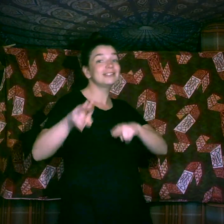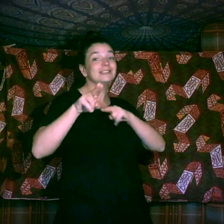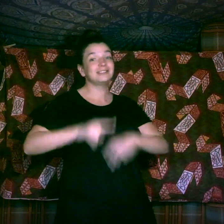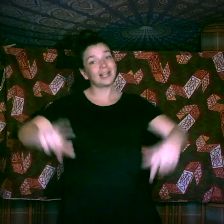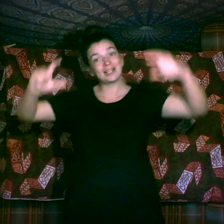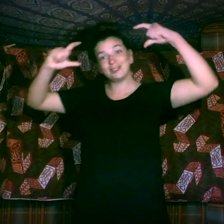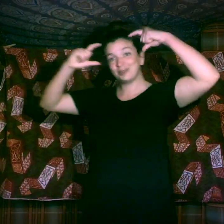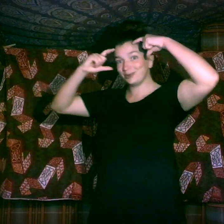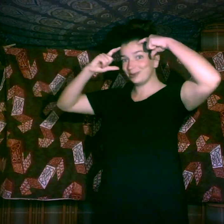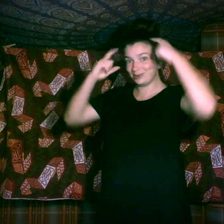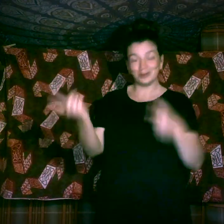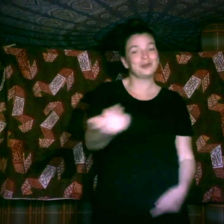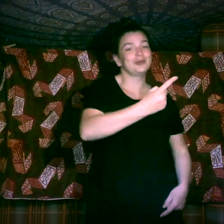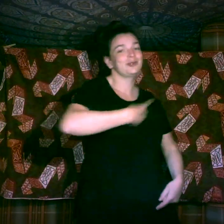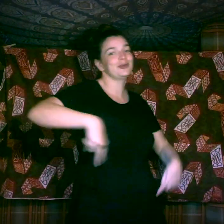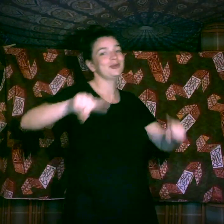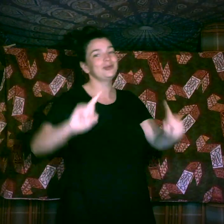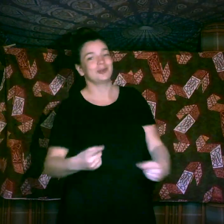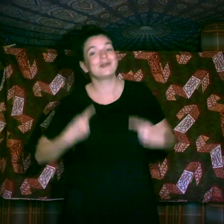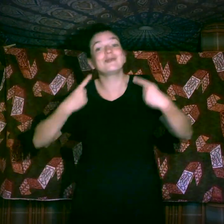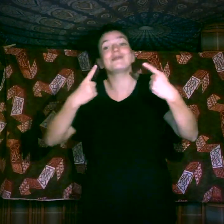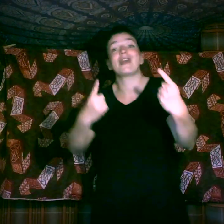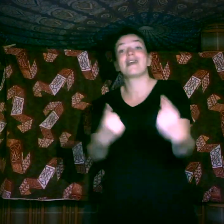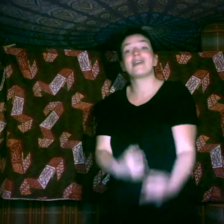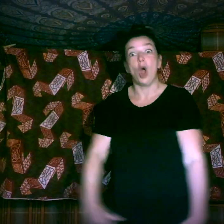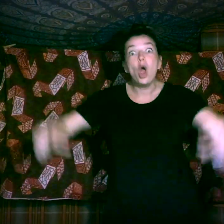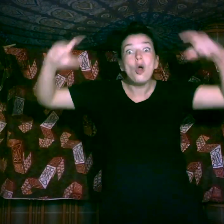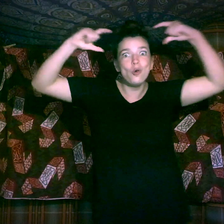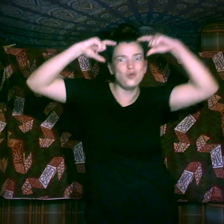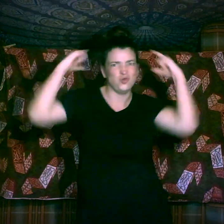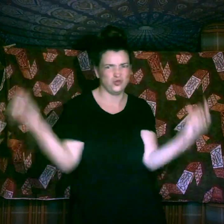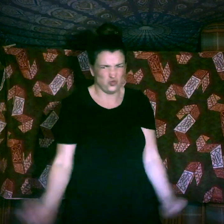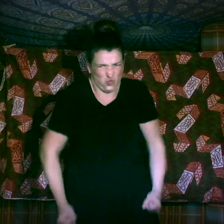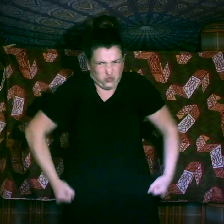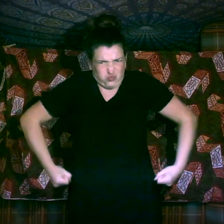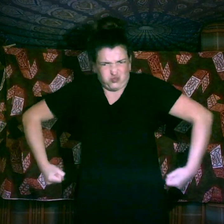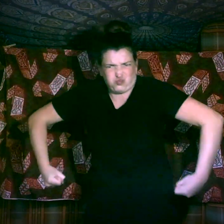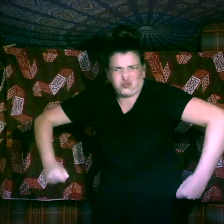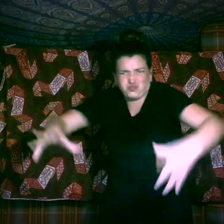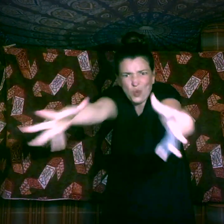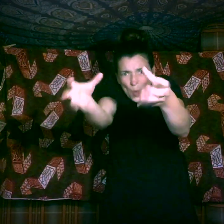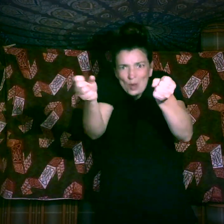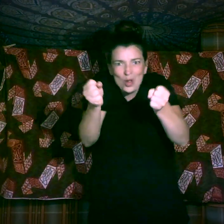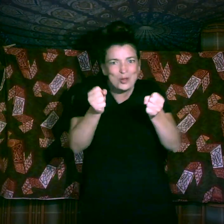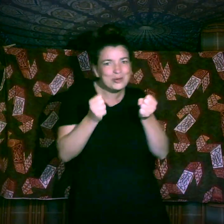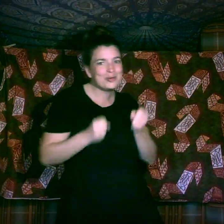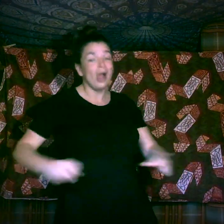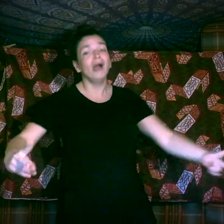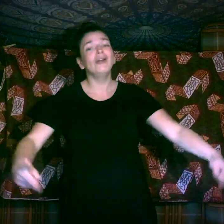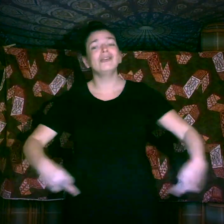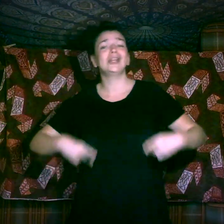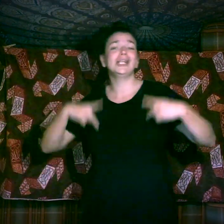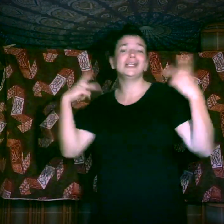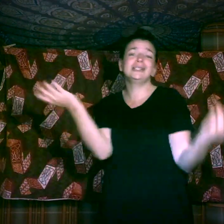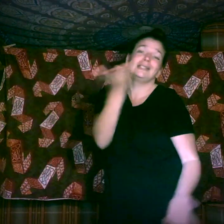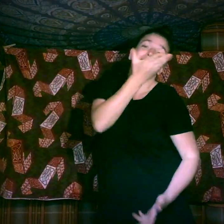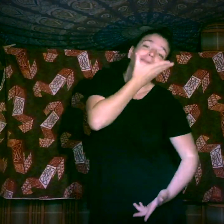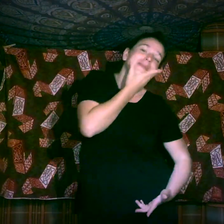Nous allons à la chasse à l'ours. Nous allons en prendre un très gros. La vie est belle, nous